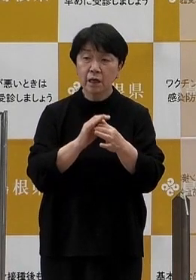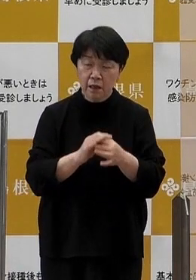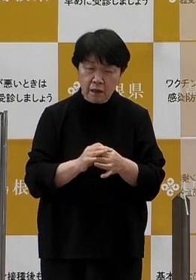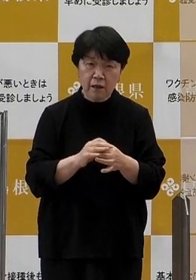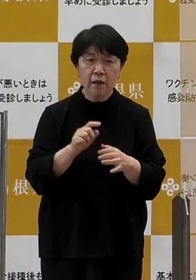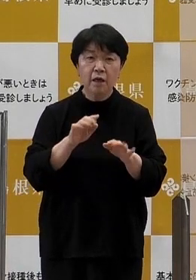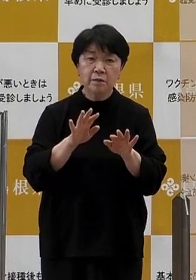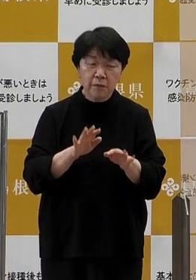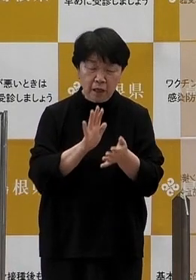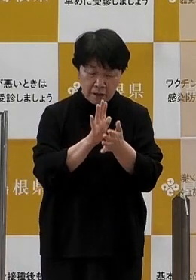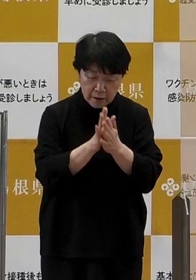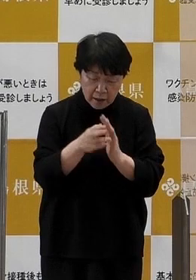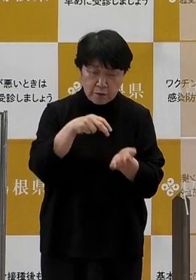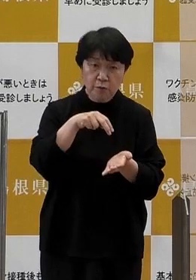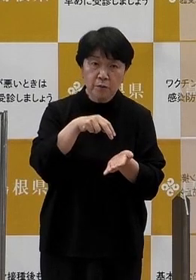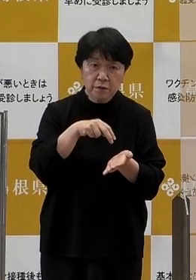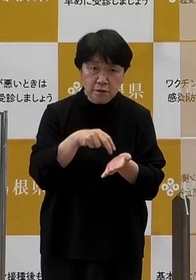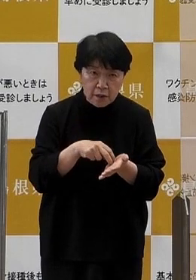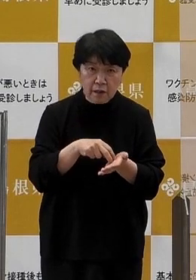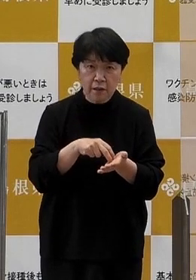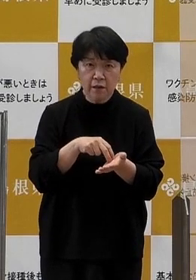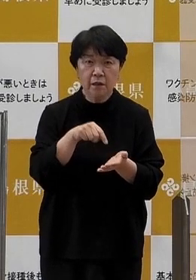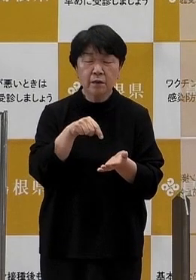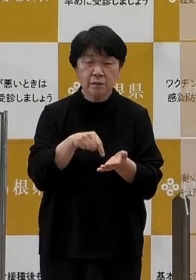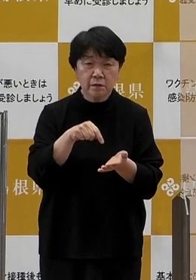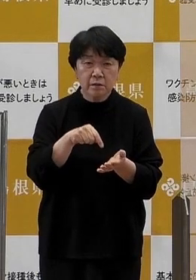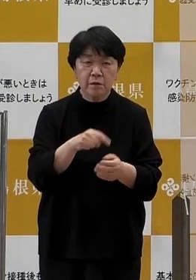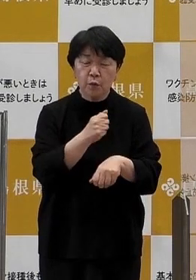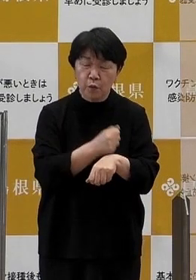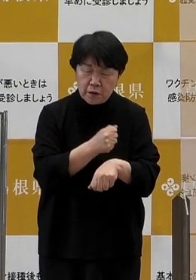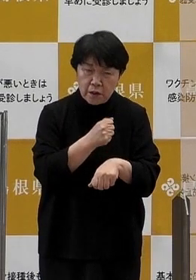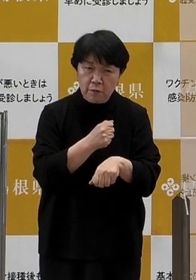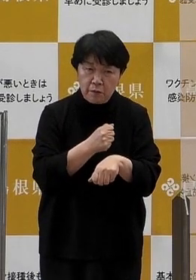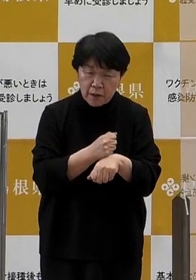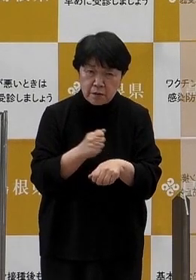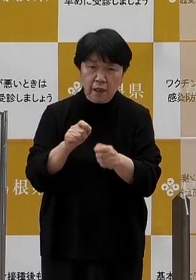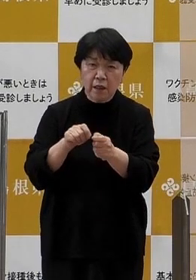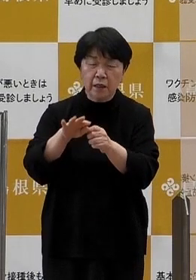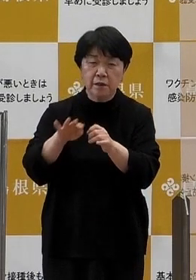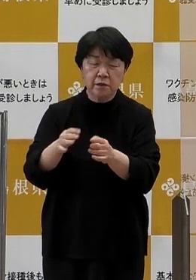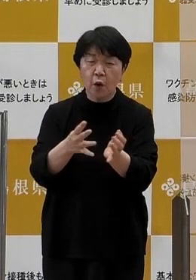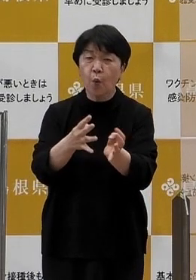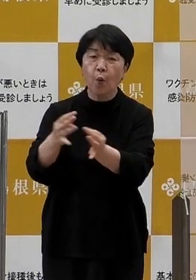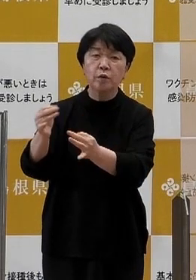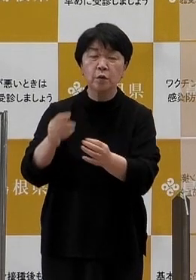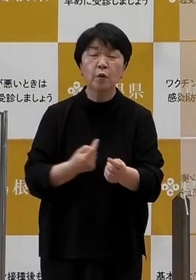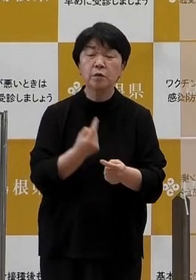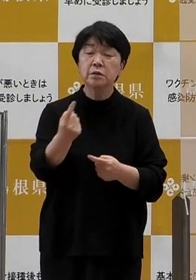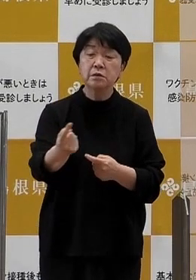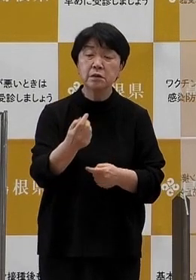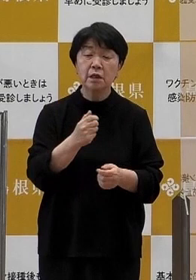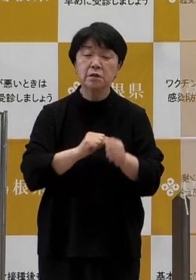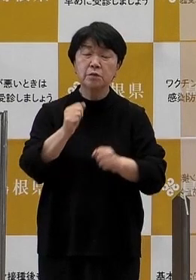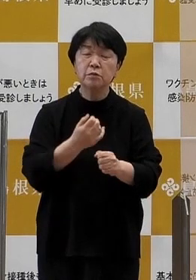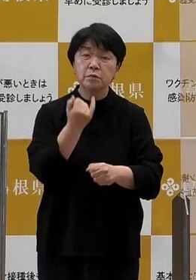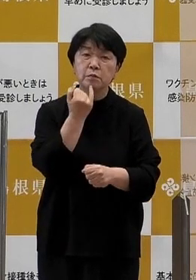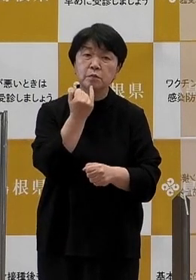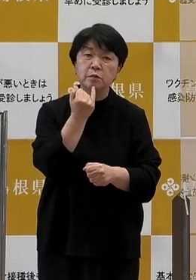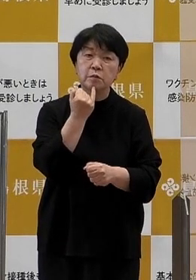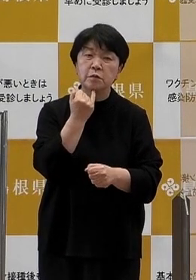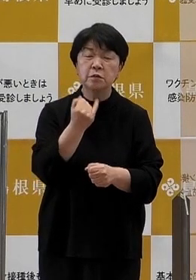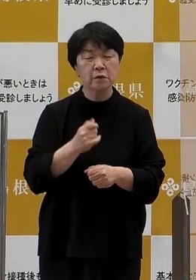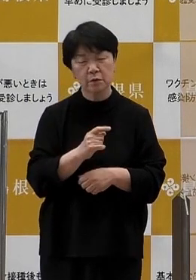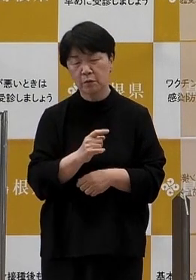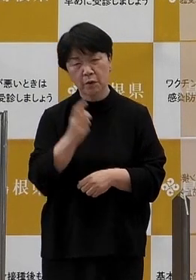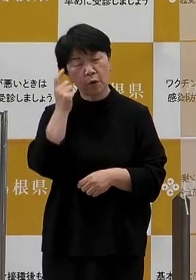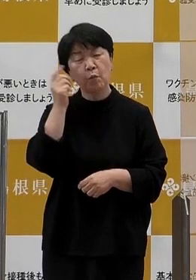うポジションに島根県の場合はないので、おすすめご自由にどうぞと言ってわざわざ感染